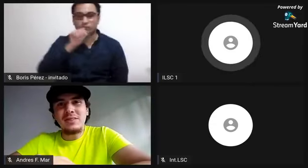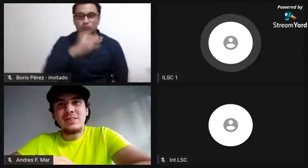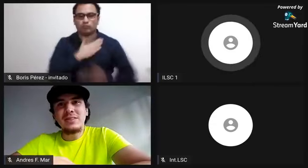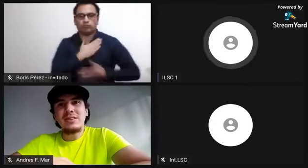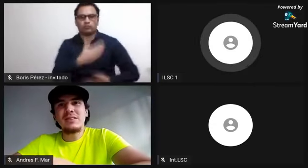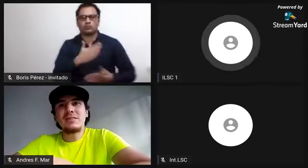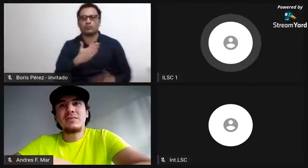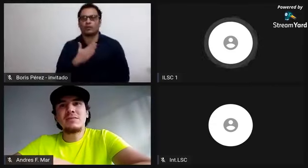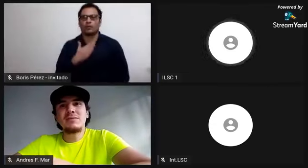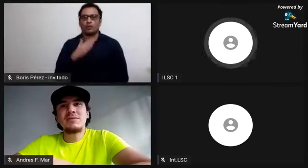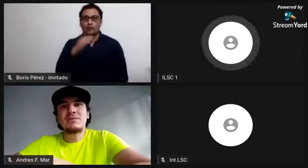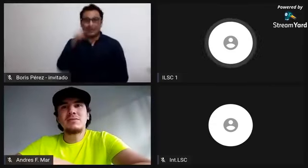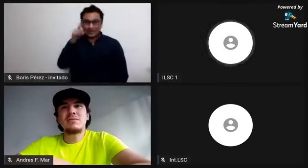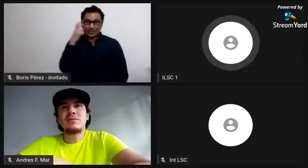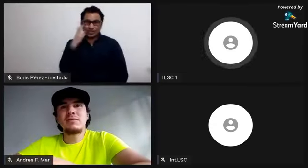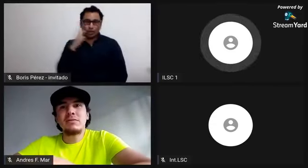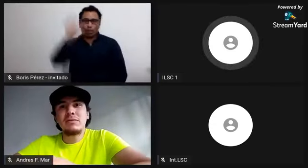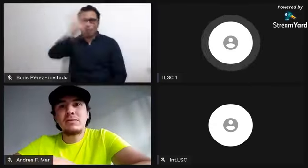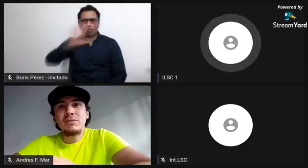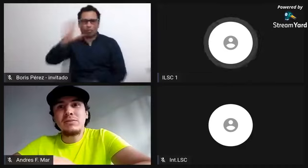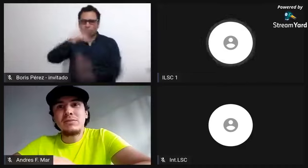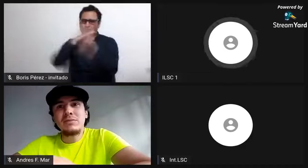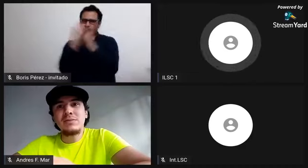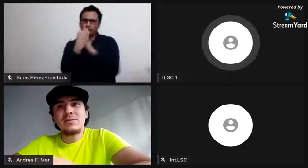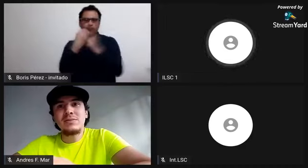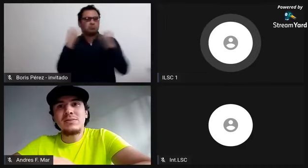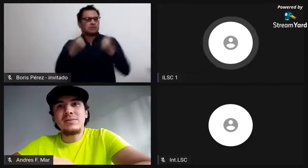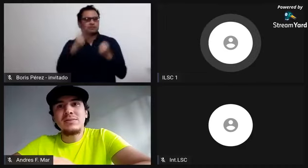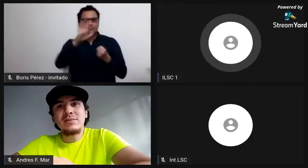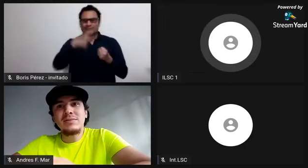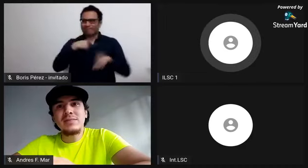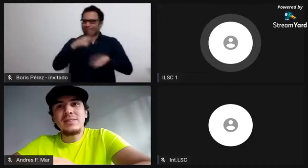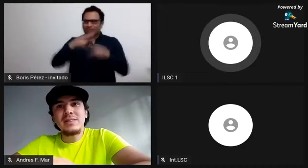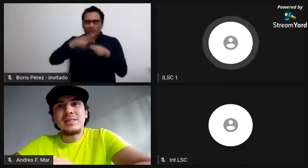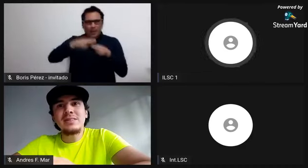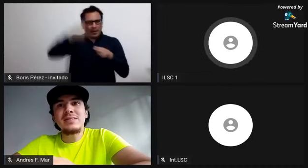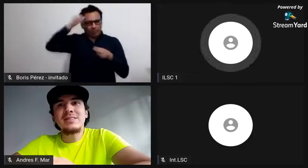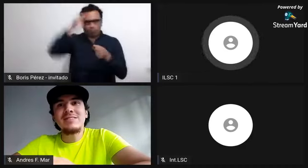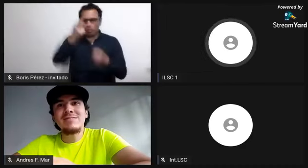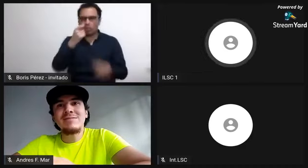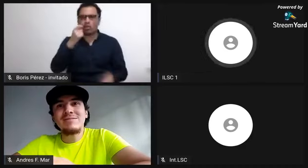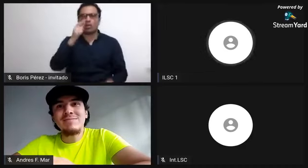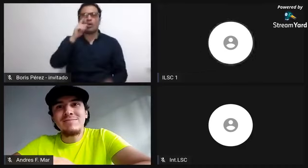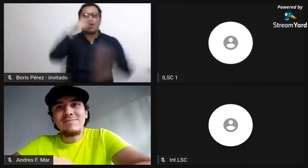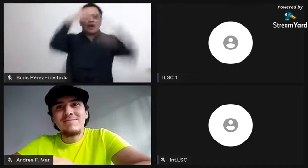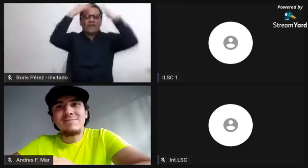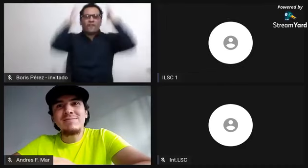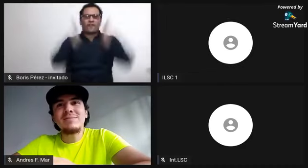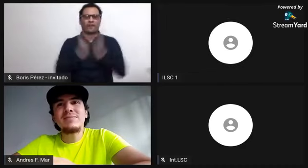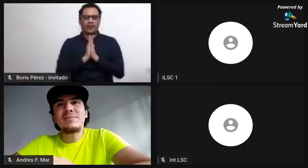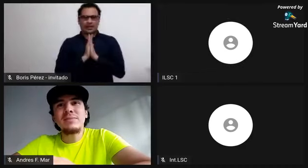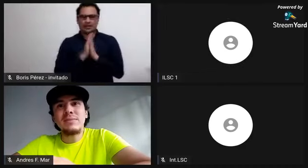se vieron bloqueados mis planes, así que me gustaría que nos pudieras contar un poco de ello antes de poder viajar.